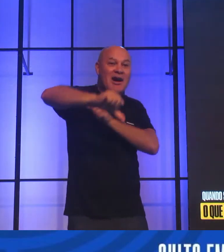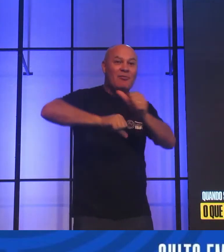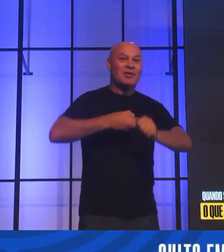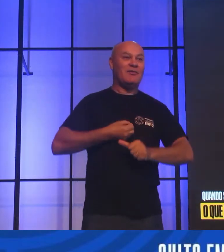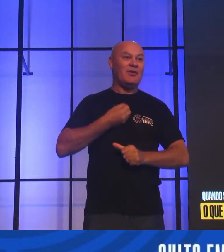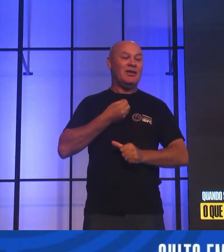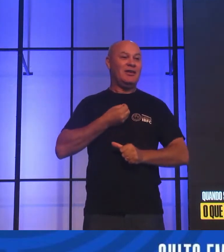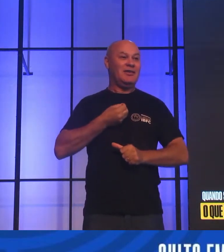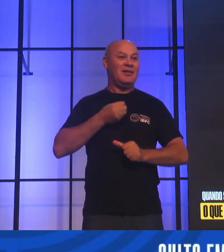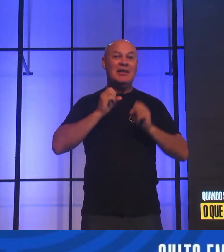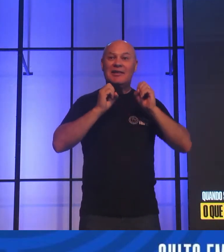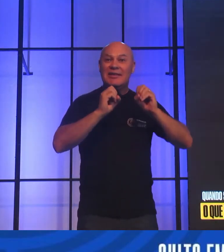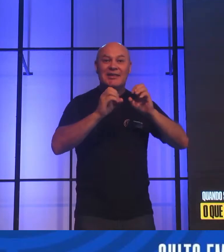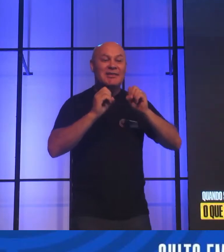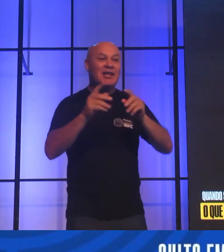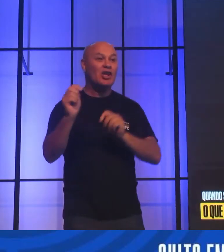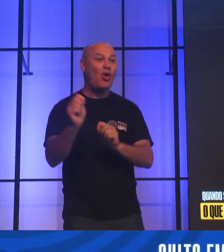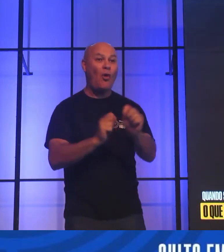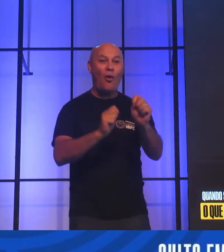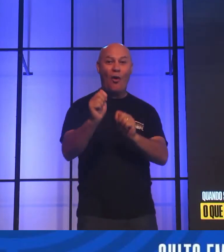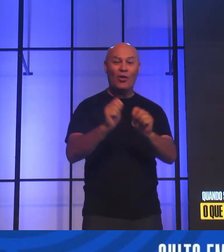isso?